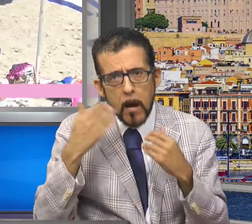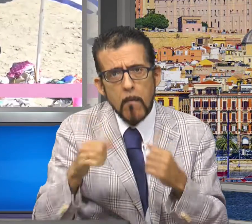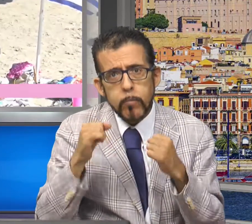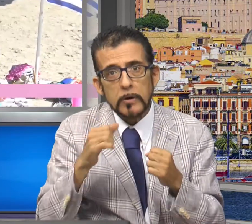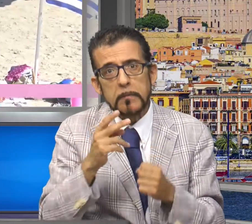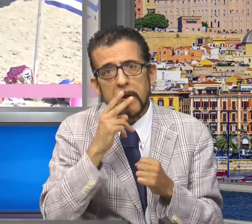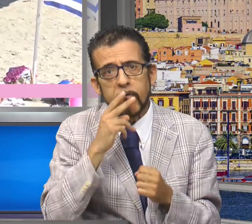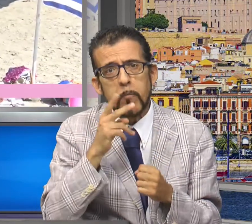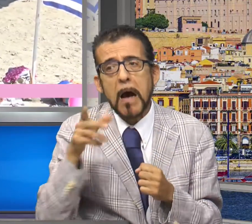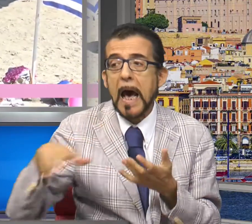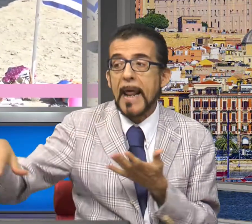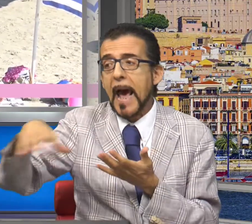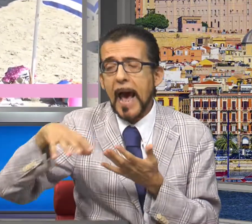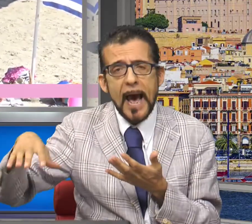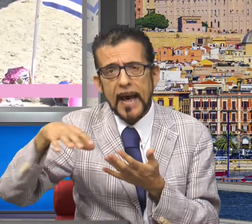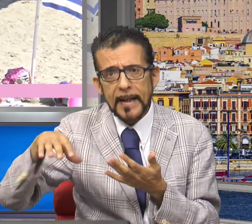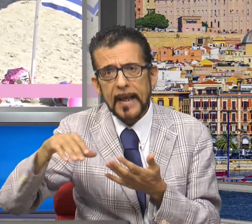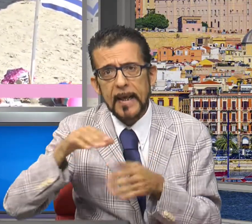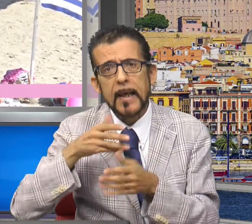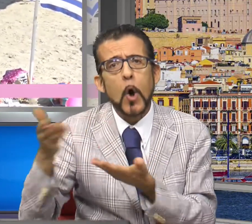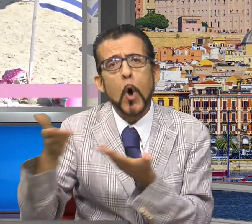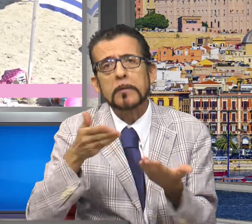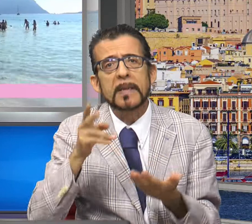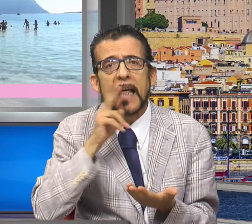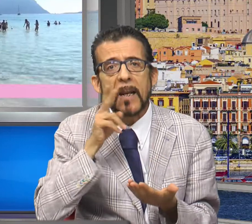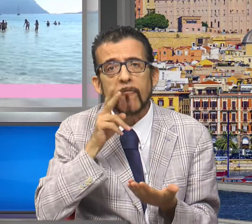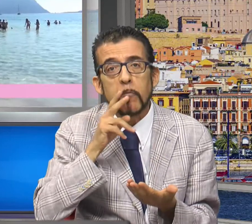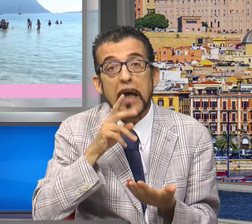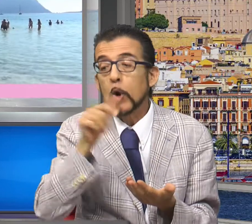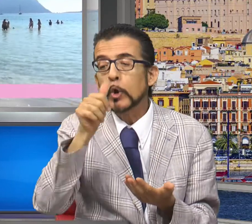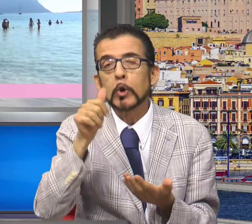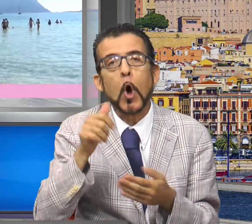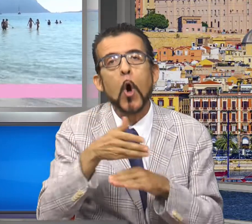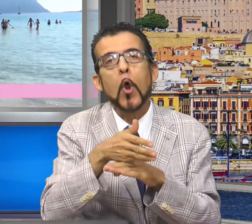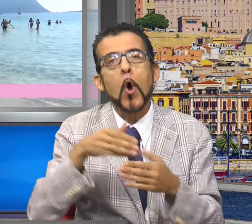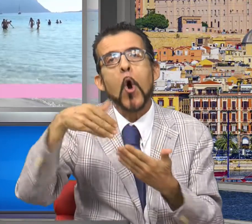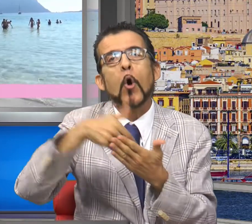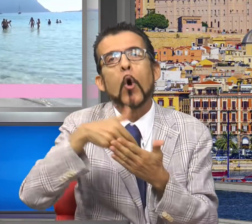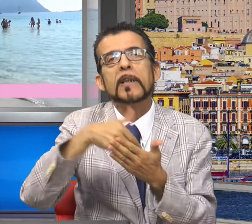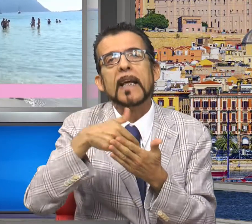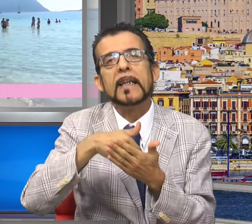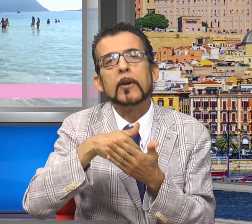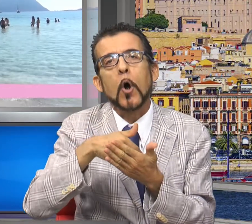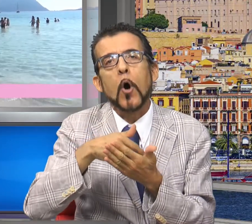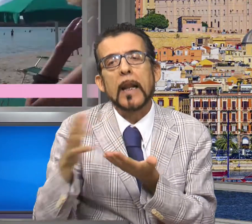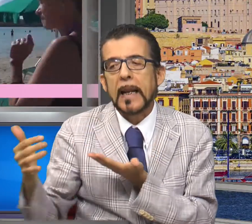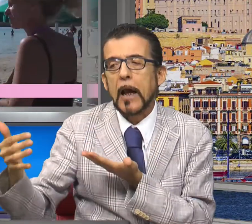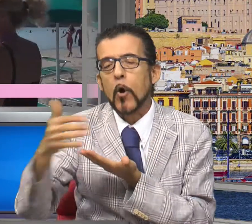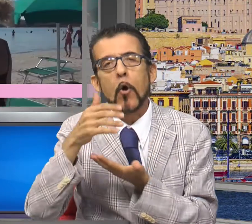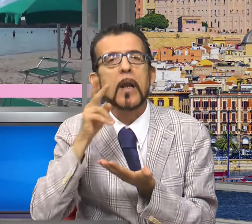ospitare fumatori o al di fuori di queste, solo in possesso di contenitore idoneo a raccogliere i rifiuti da fumo, con chiusura ermetica